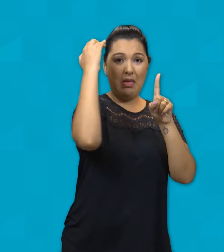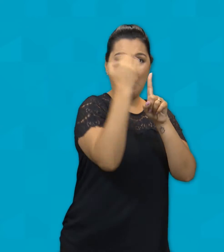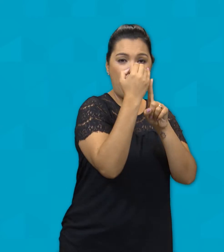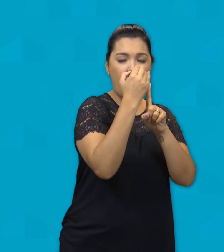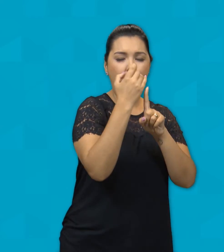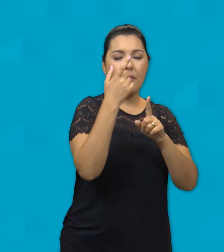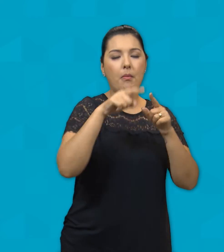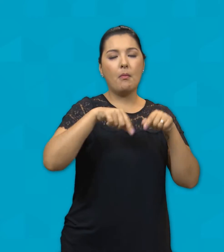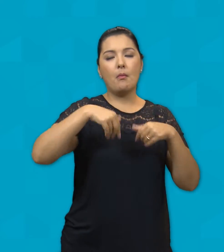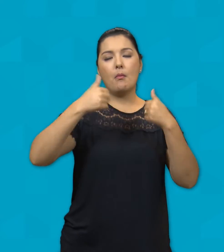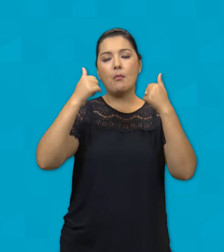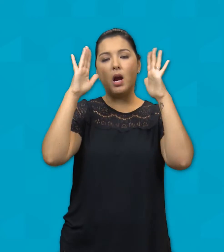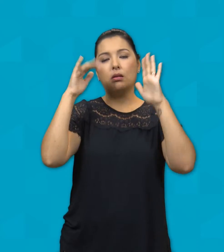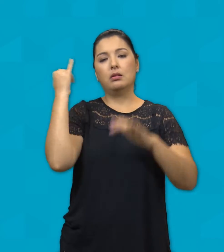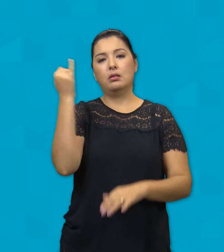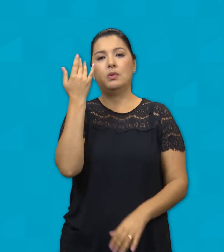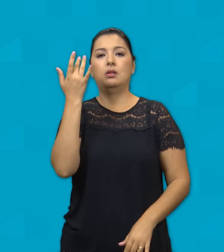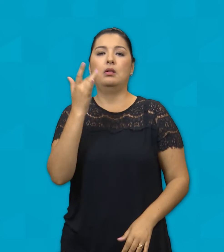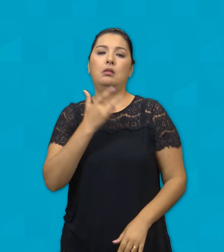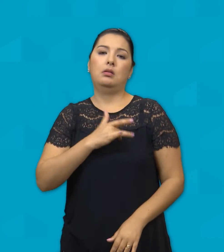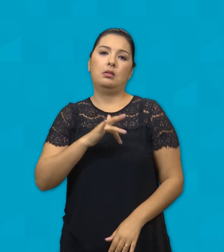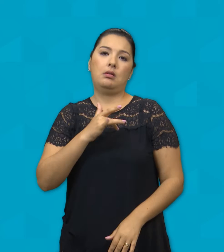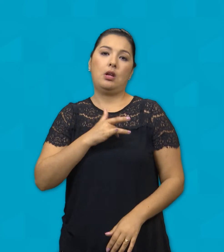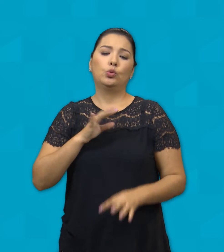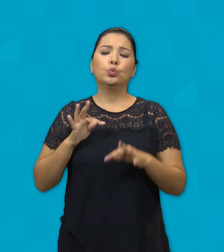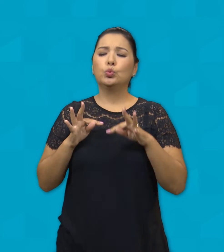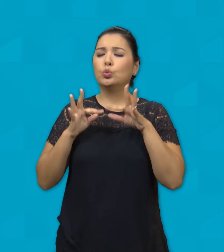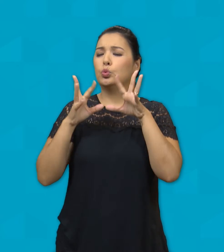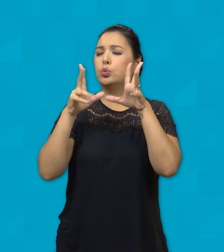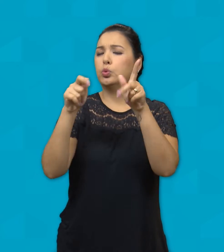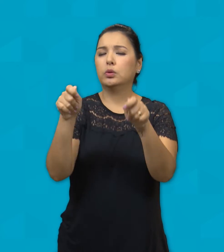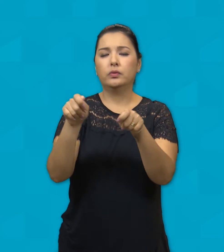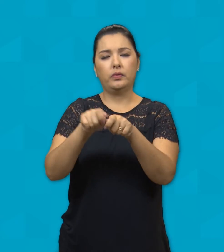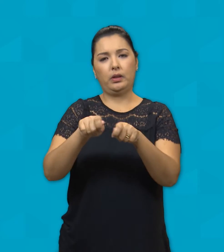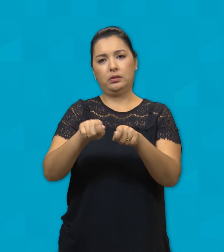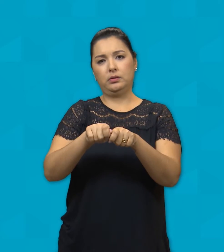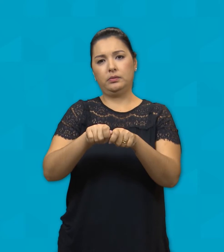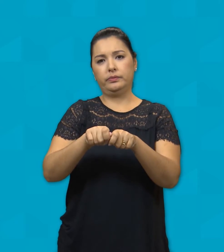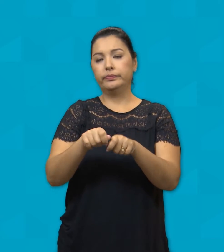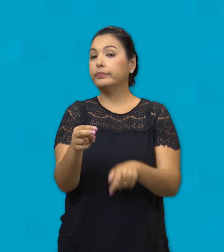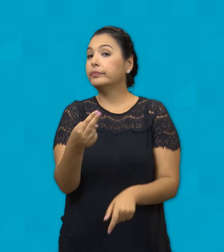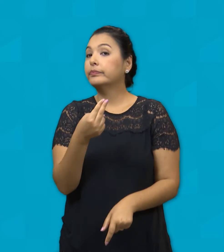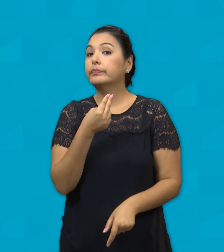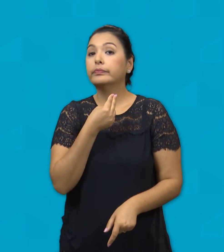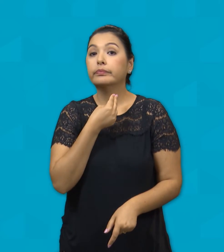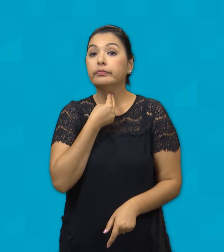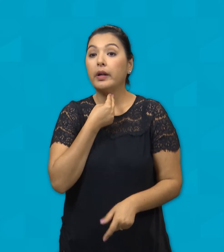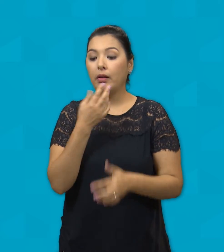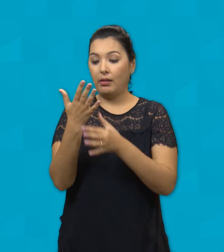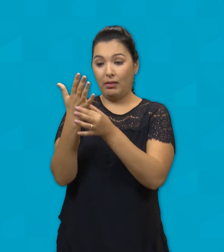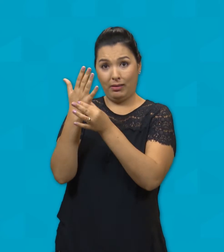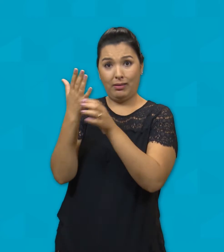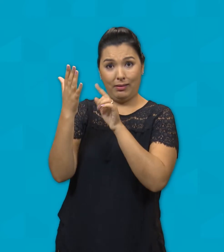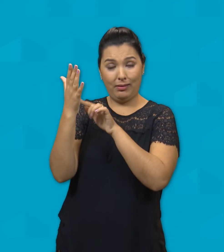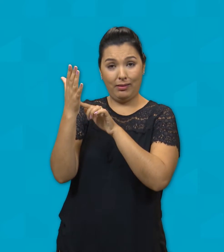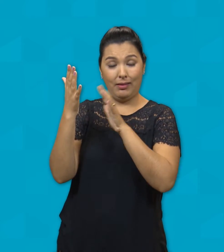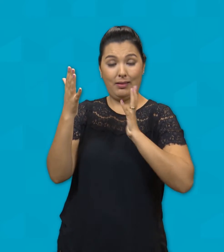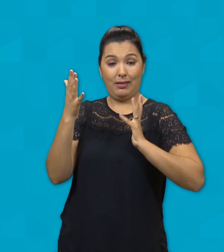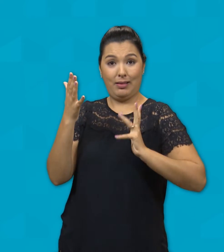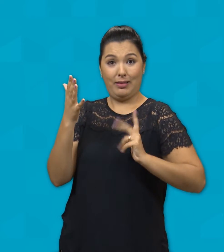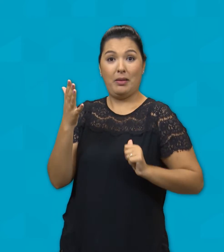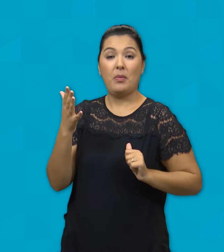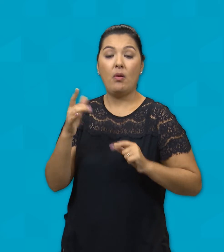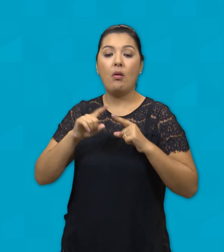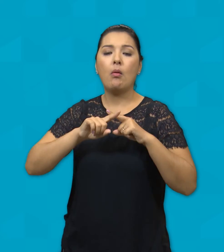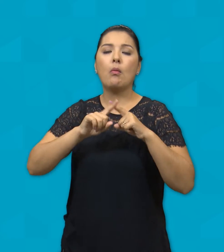se manifestar em todas as ações. De nada adianta ter as mãos limpas se o